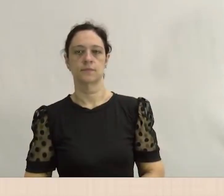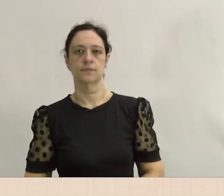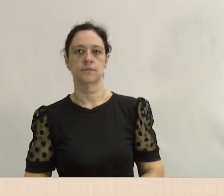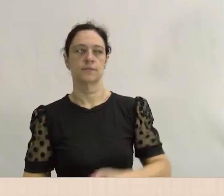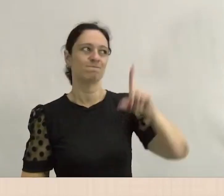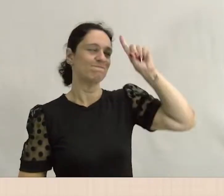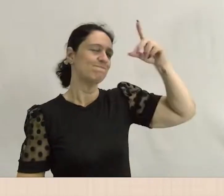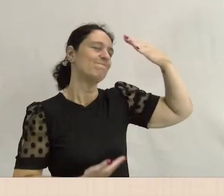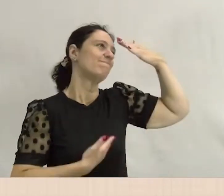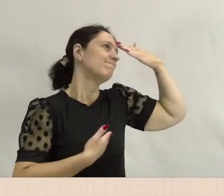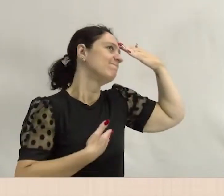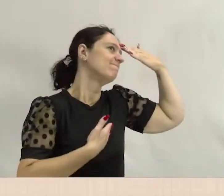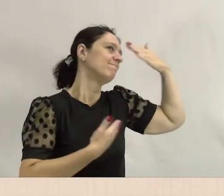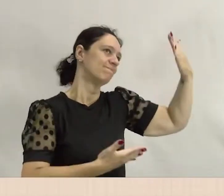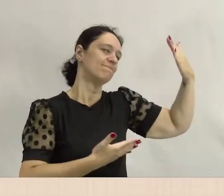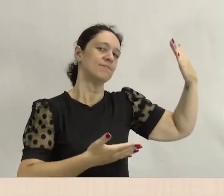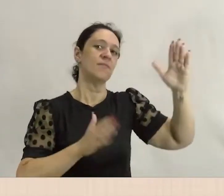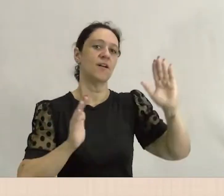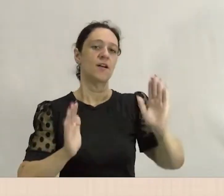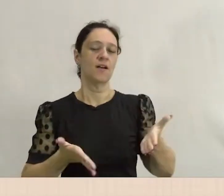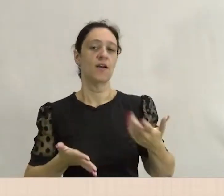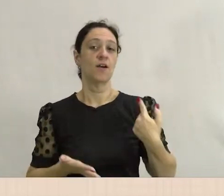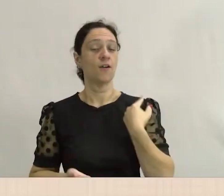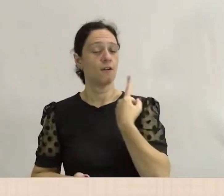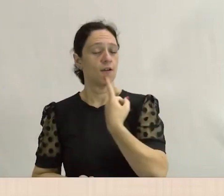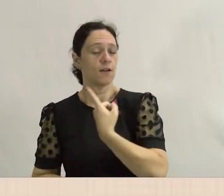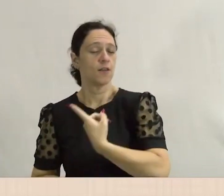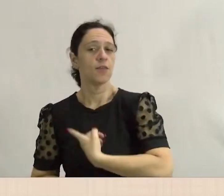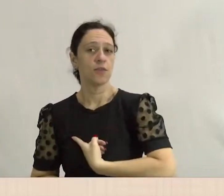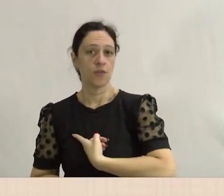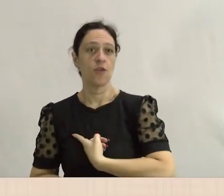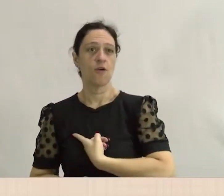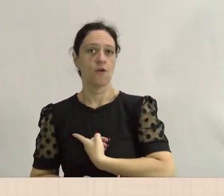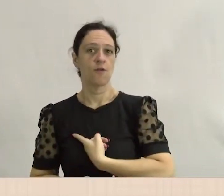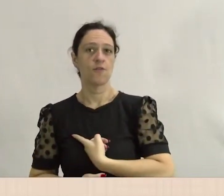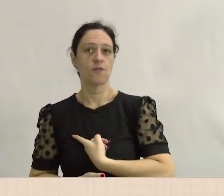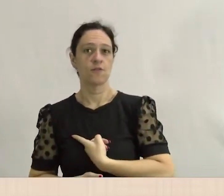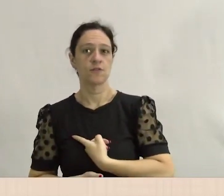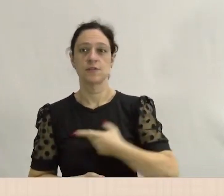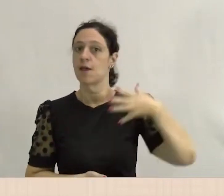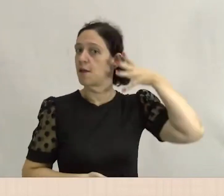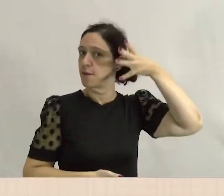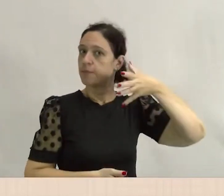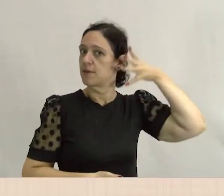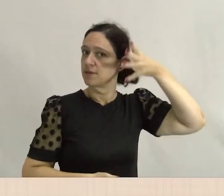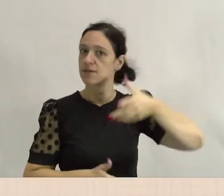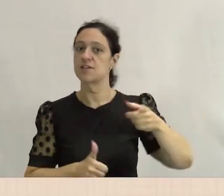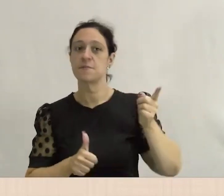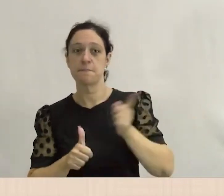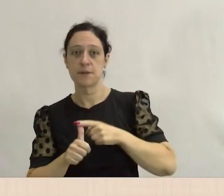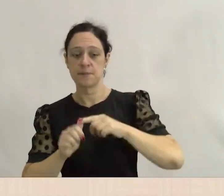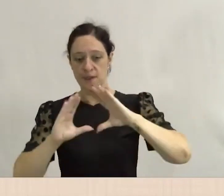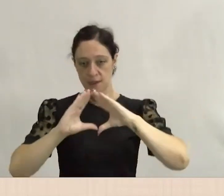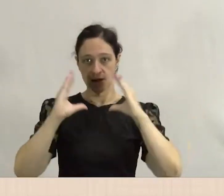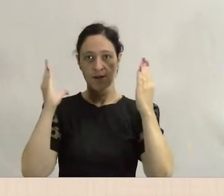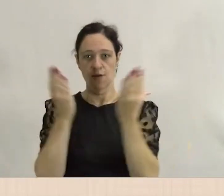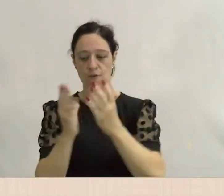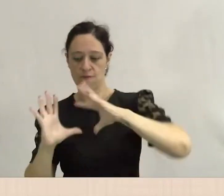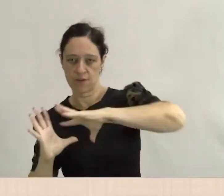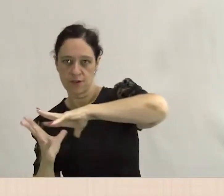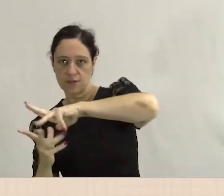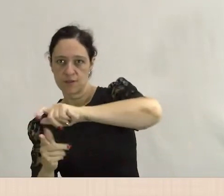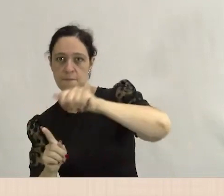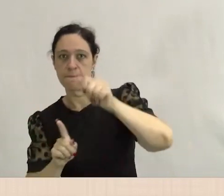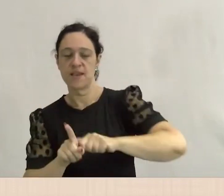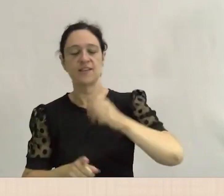Graças a Deus, nós chegamos à primeira mensagem da Conferência Internacional de